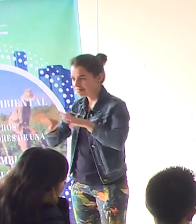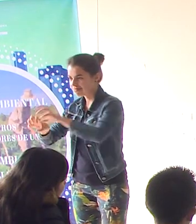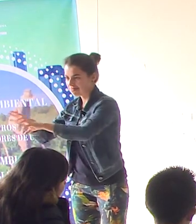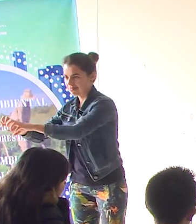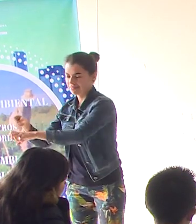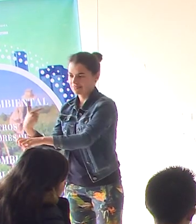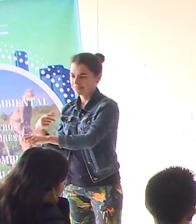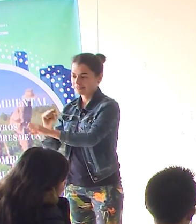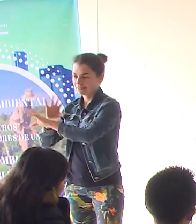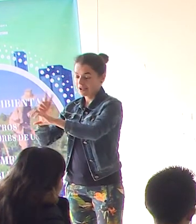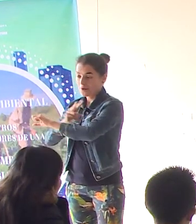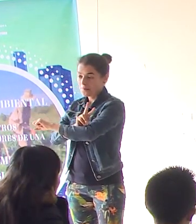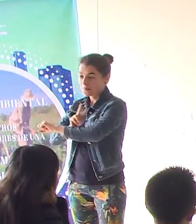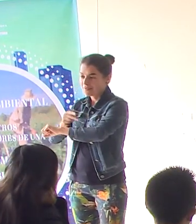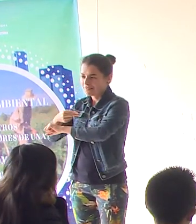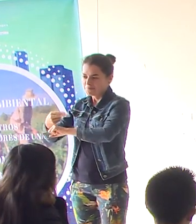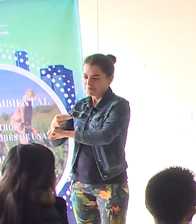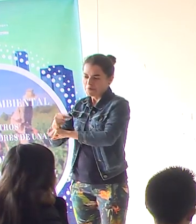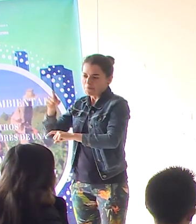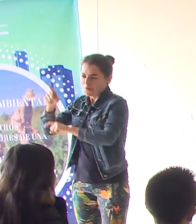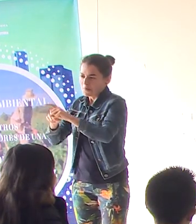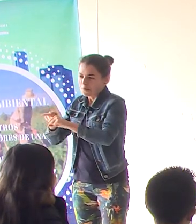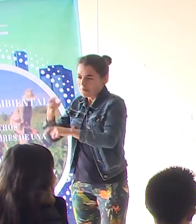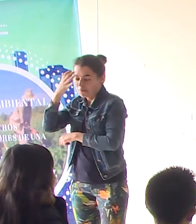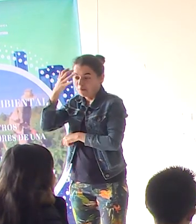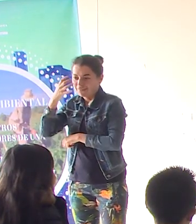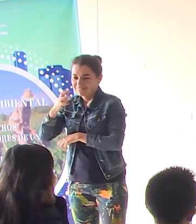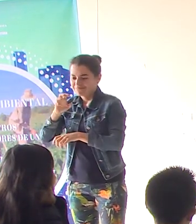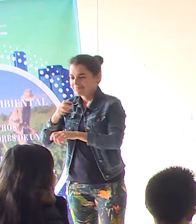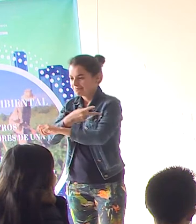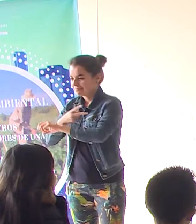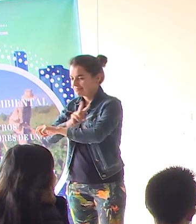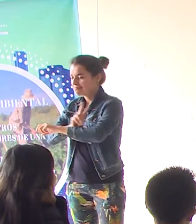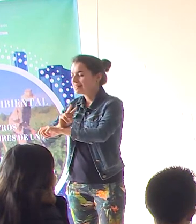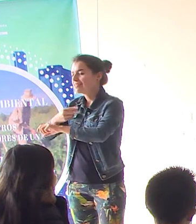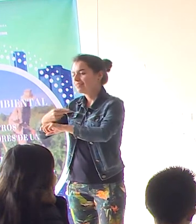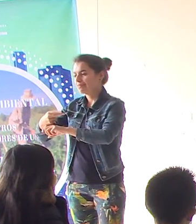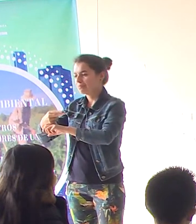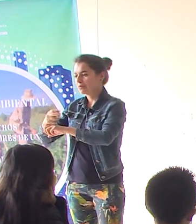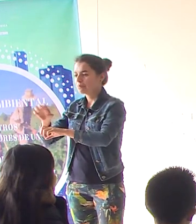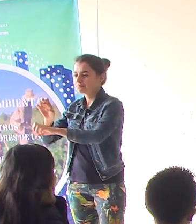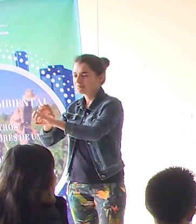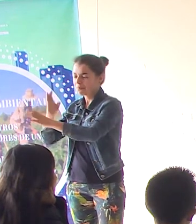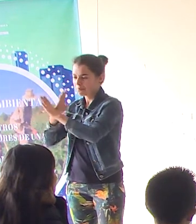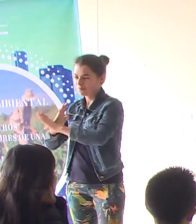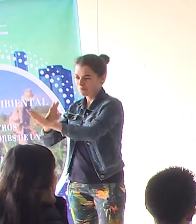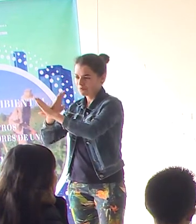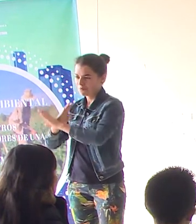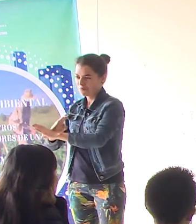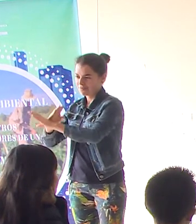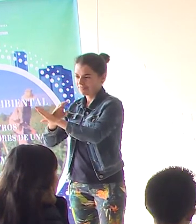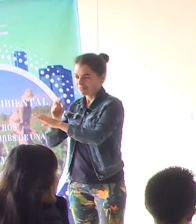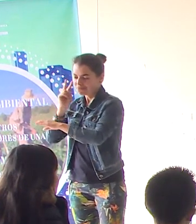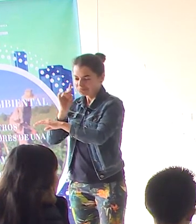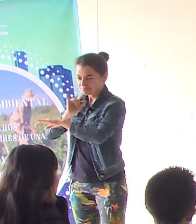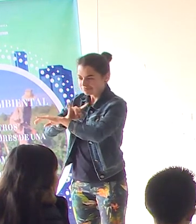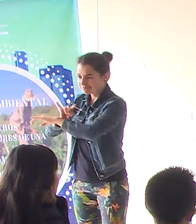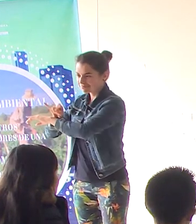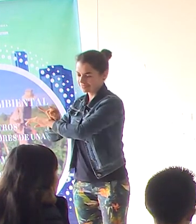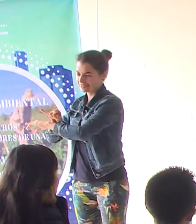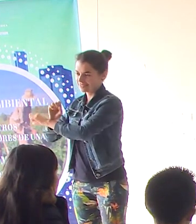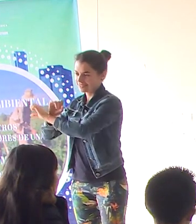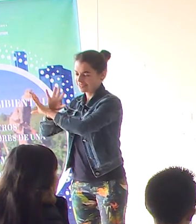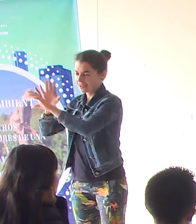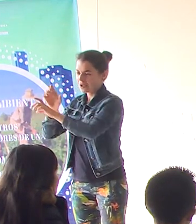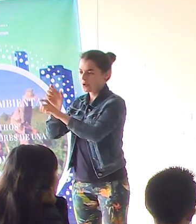reserva pues no pueden hacer desarrollos urbanísticos de esa impresión por parte de propietarios